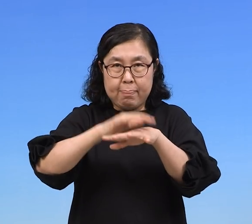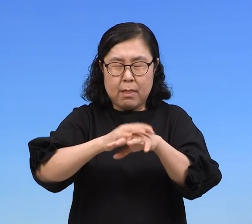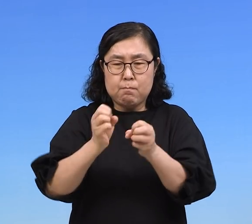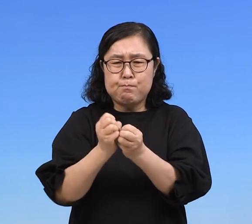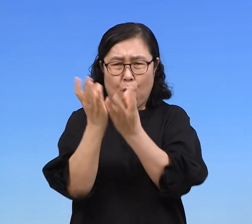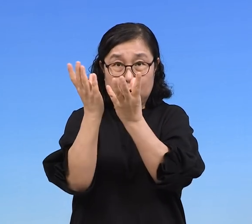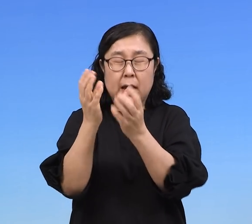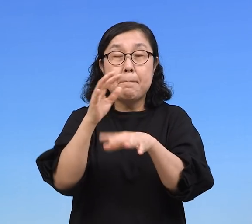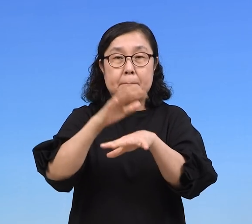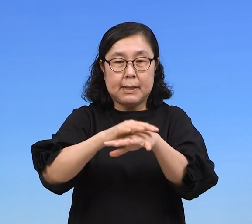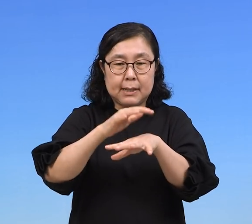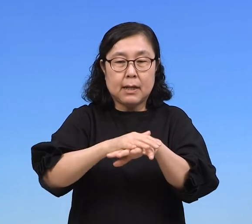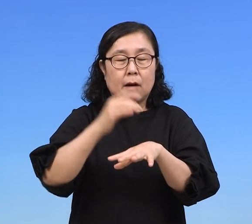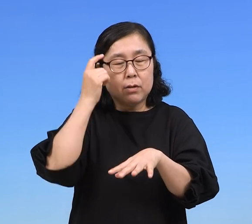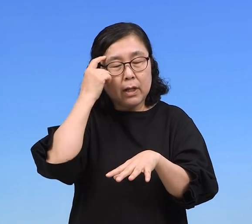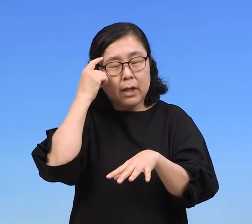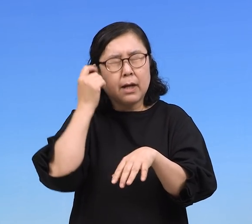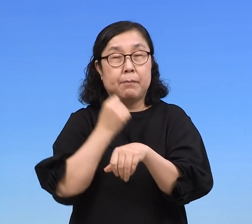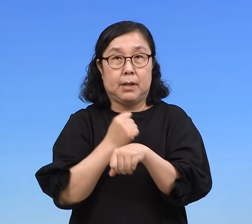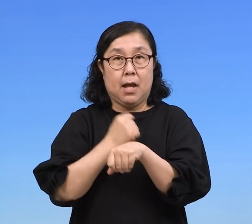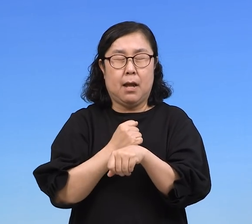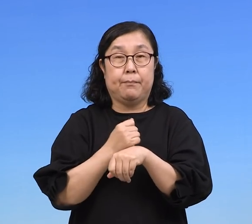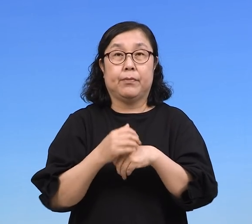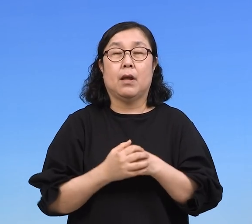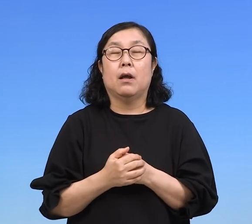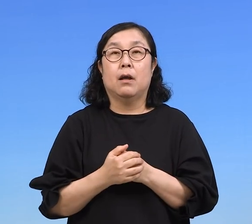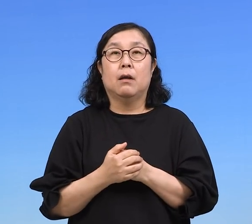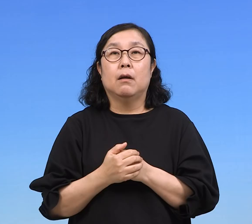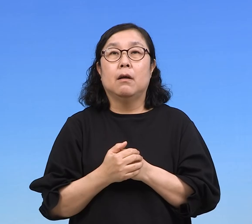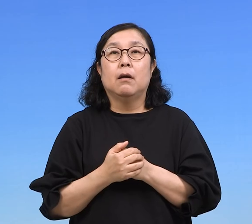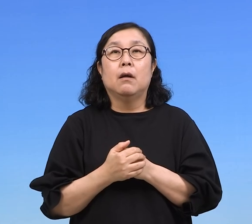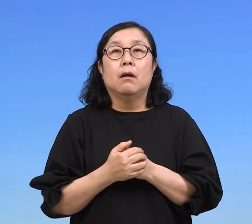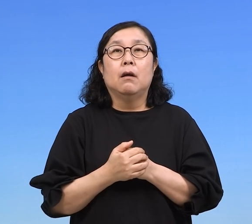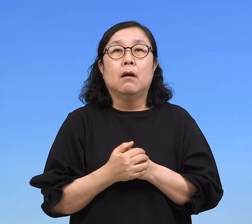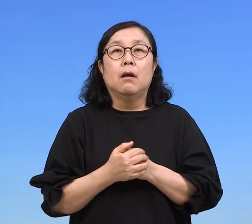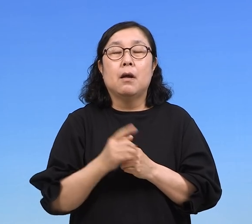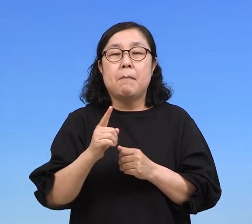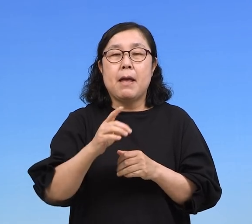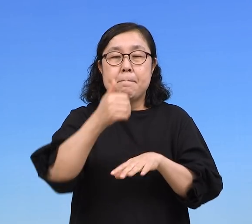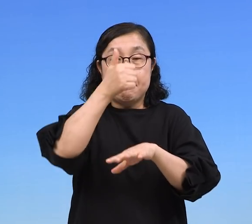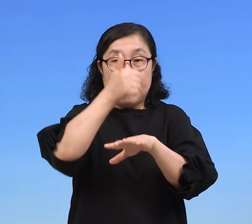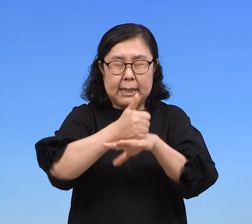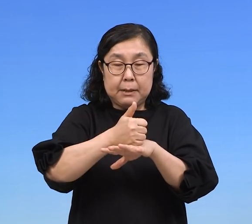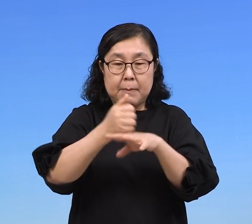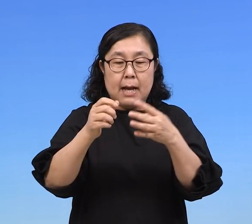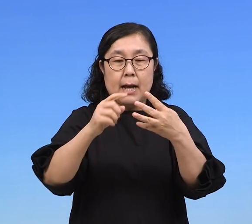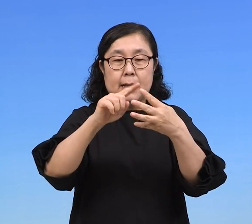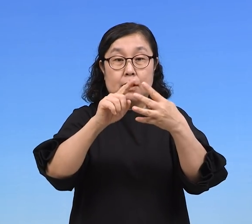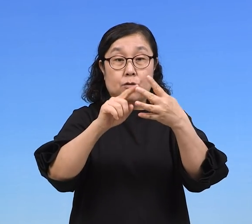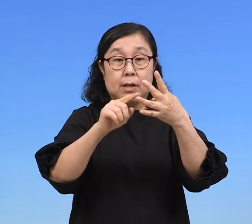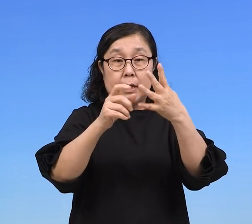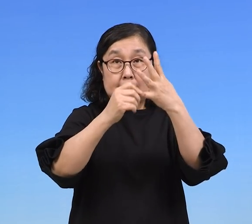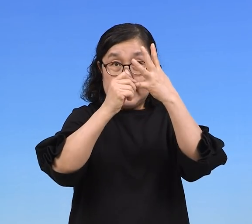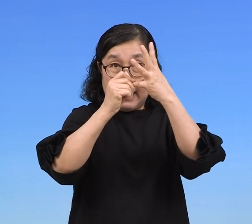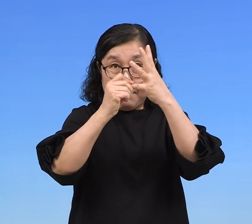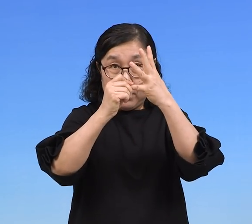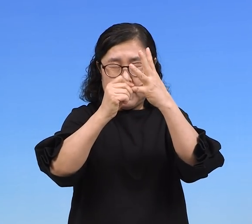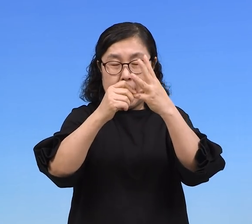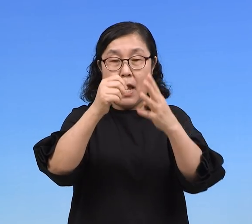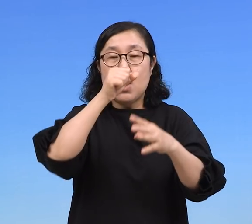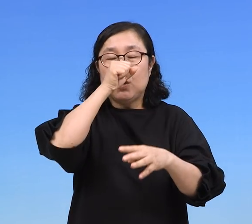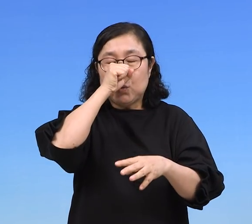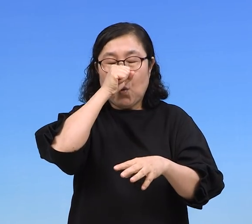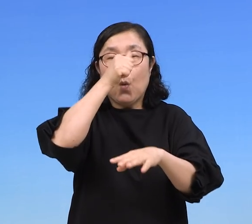말들을 종종 사용하지 않습니까? 제가 이 본문을 묵상하다가 보니까 맨 마지막 네 번째 나오는